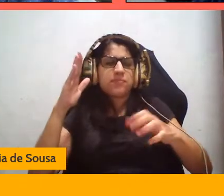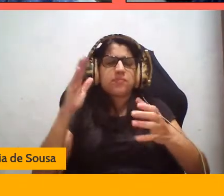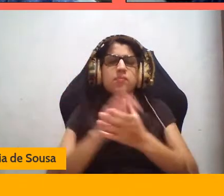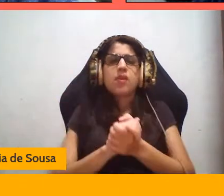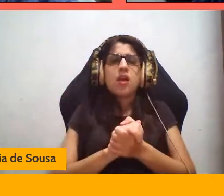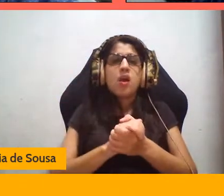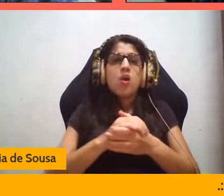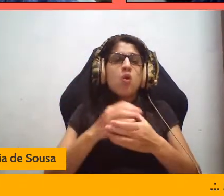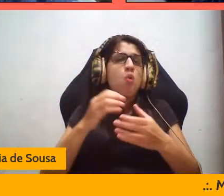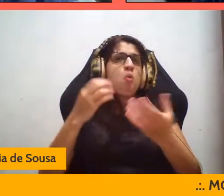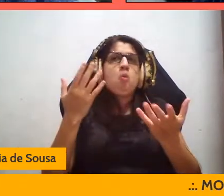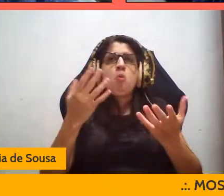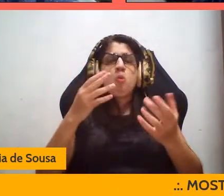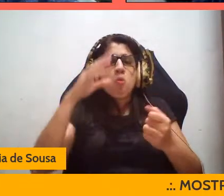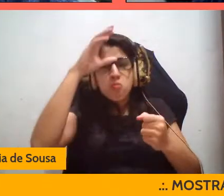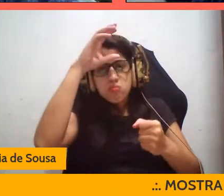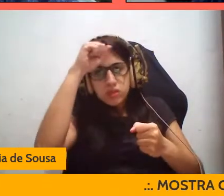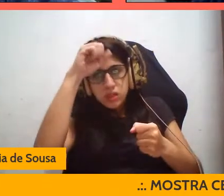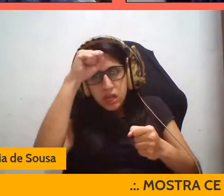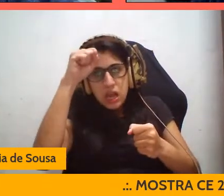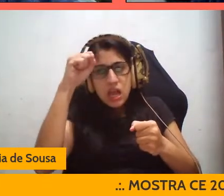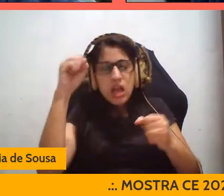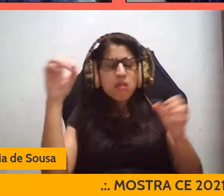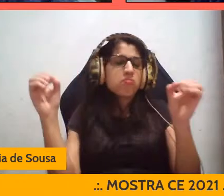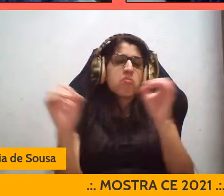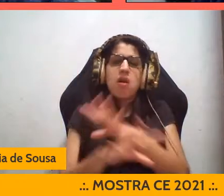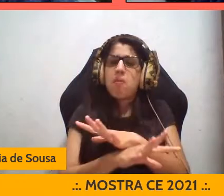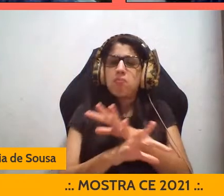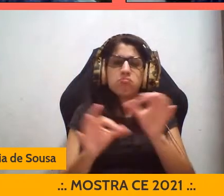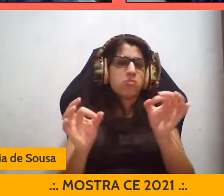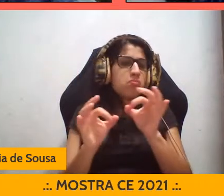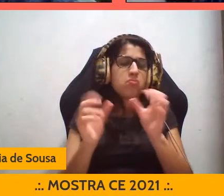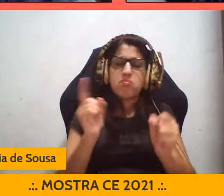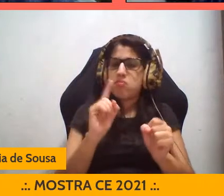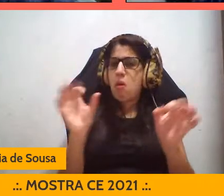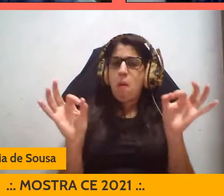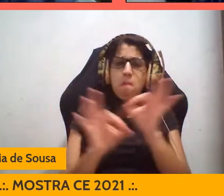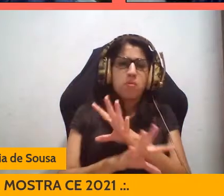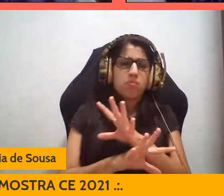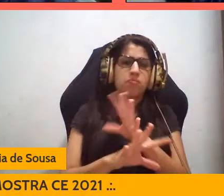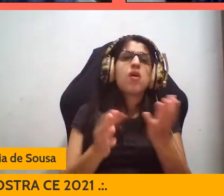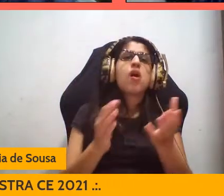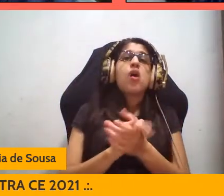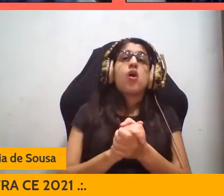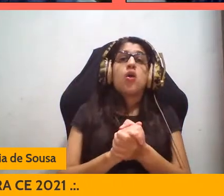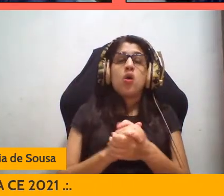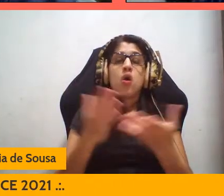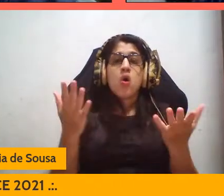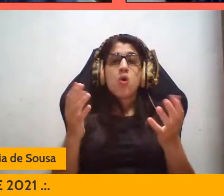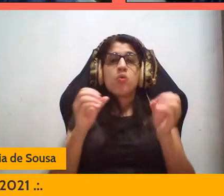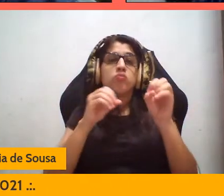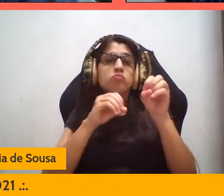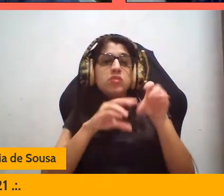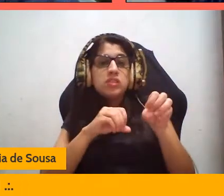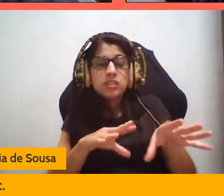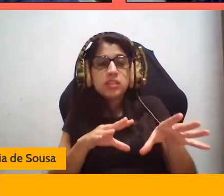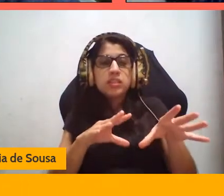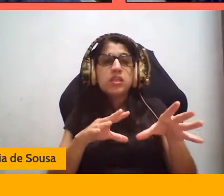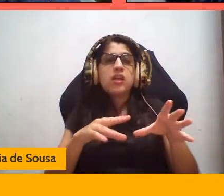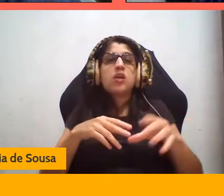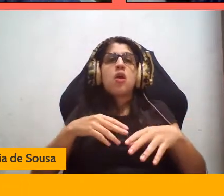acabado, pronto, você recebeu o seu pacote. O ensino seria a provocação para procurar mais,